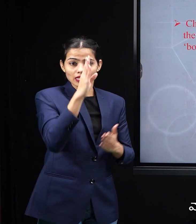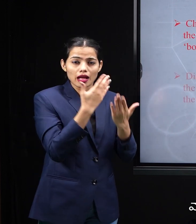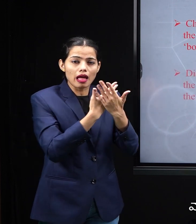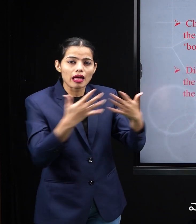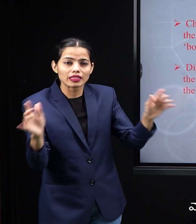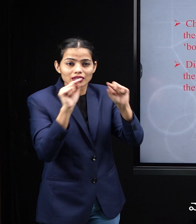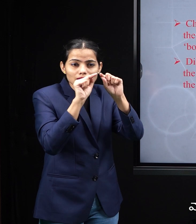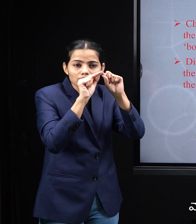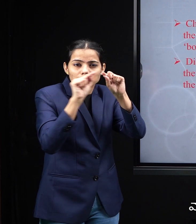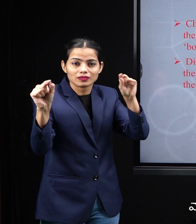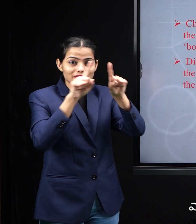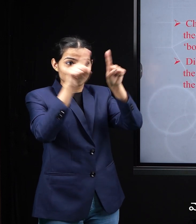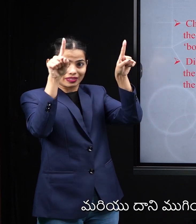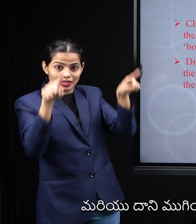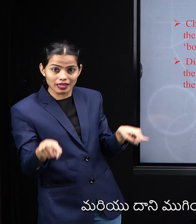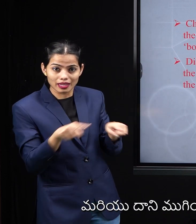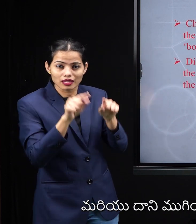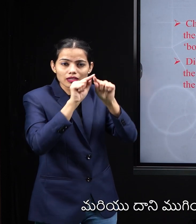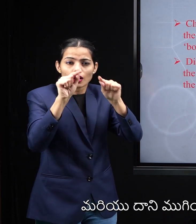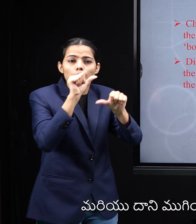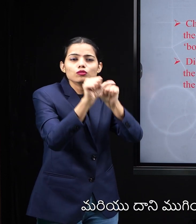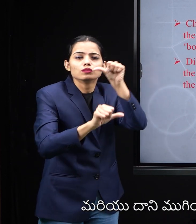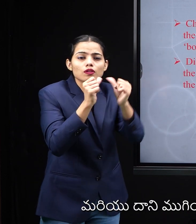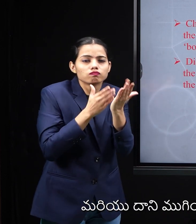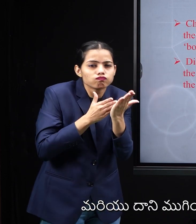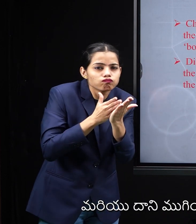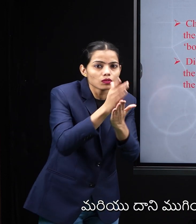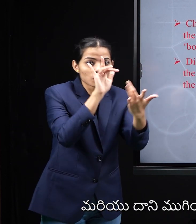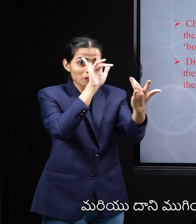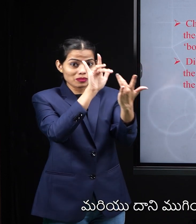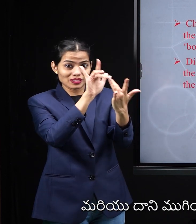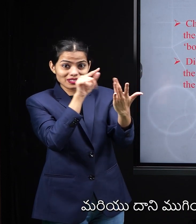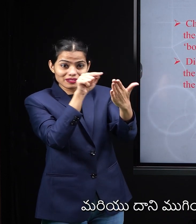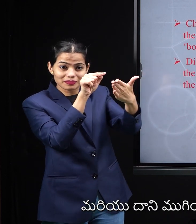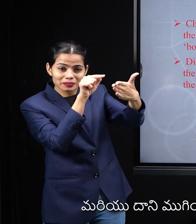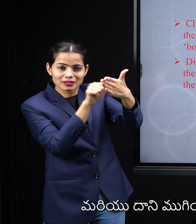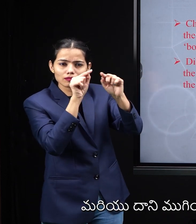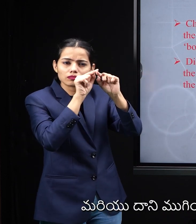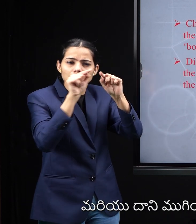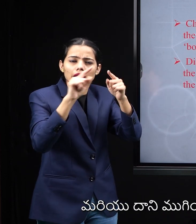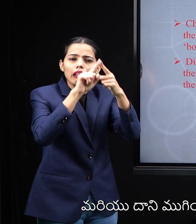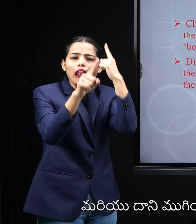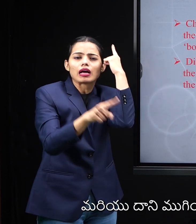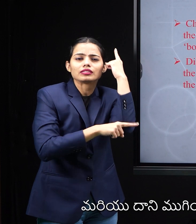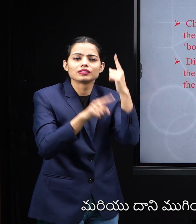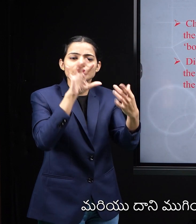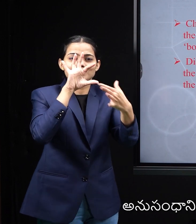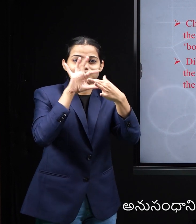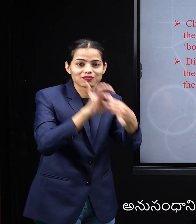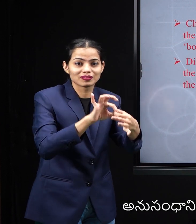వ్యాసం సర్కిల్ మధ్యలో మరియు దాని ముగింపు బిందువులు సర్కిల్ యొక్క సరిహద్దులో